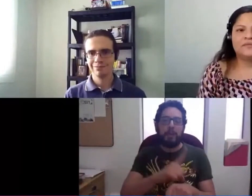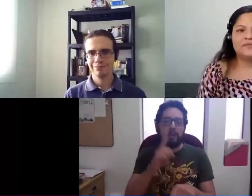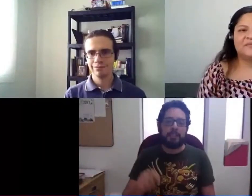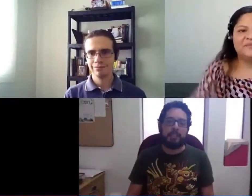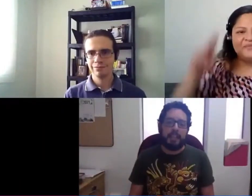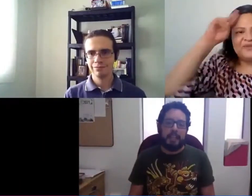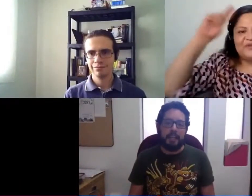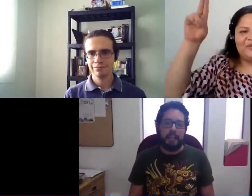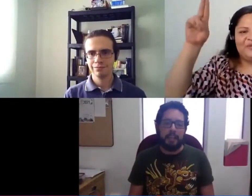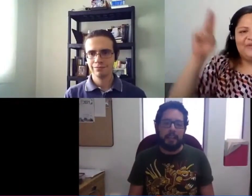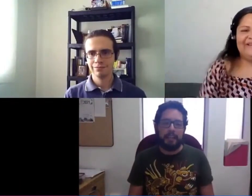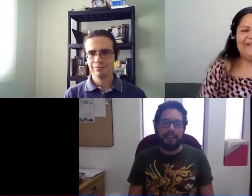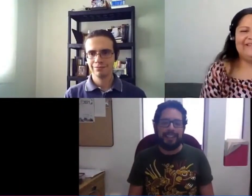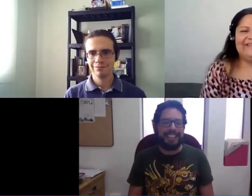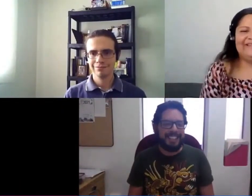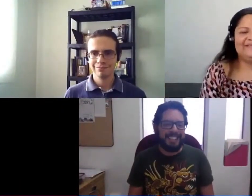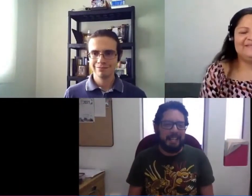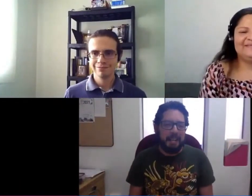buenos días.